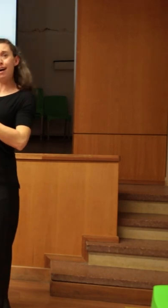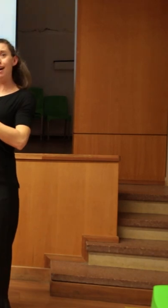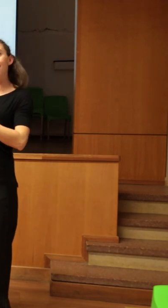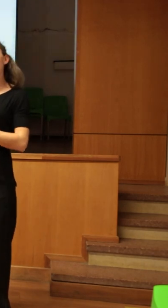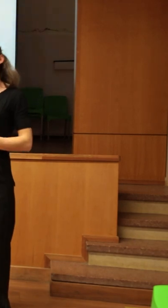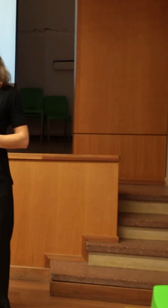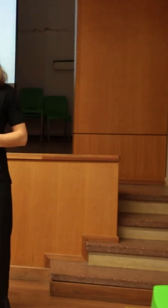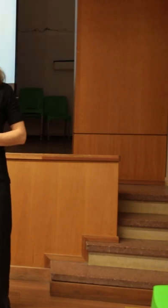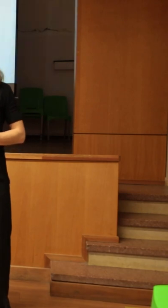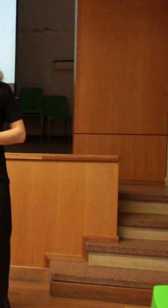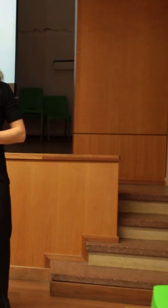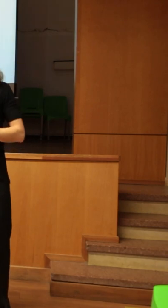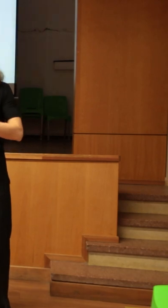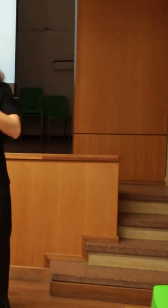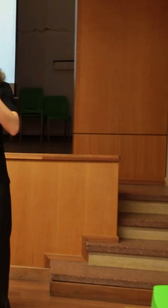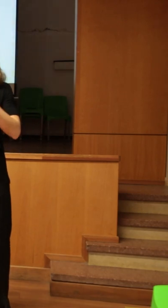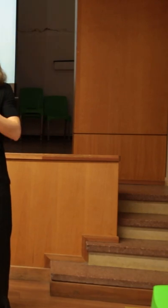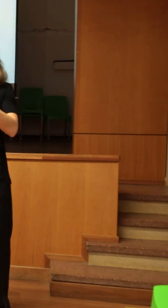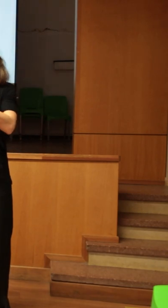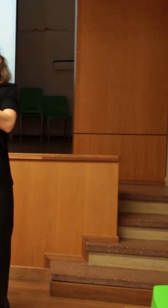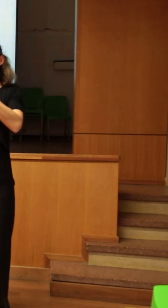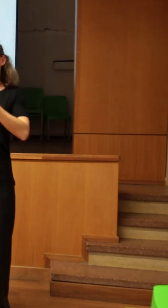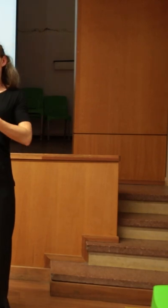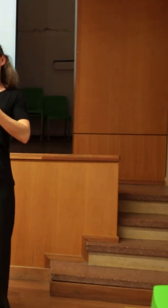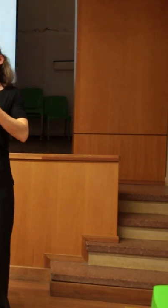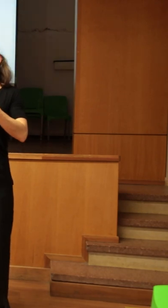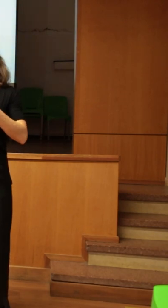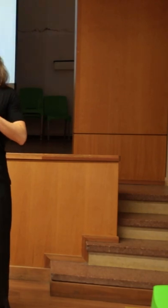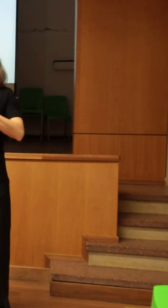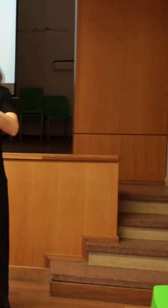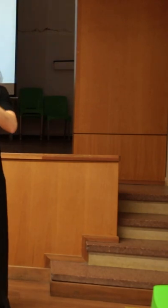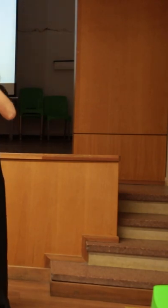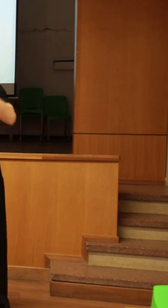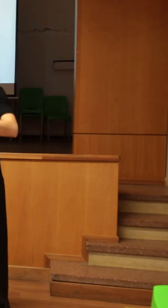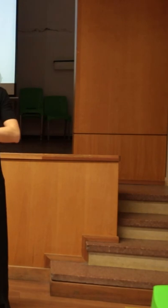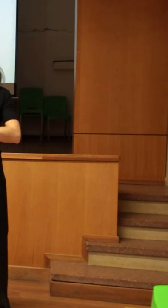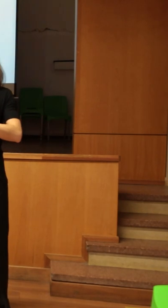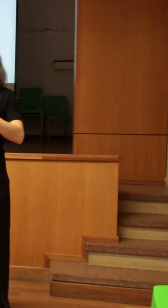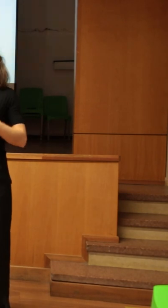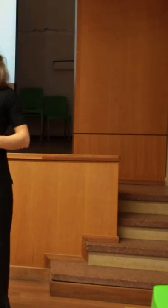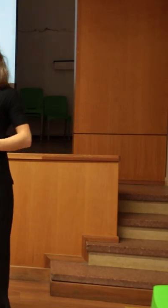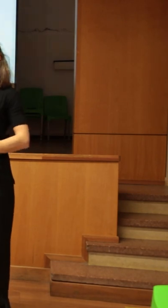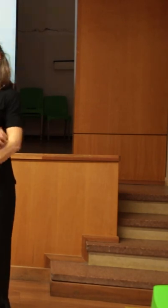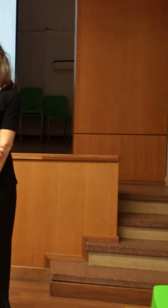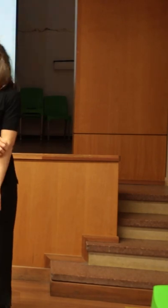y recibirte en nombre de la Facultad de Psicología. Gracias.